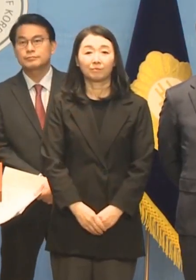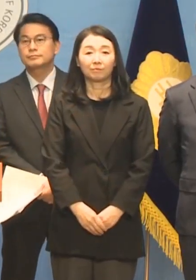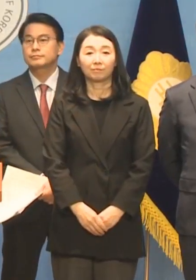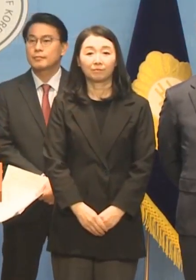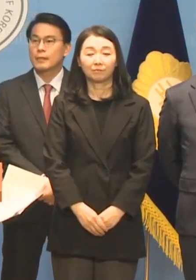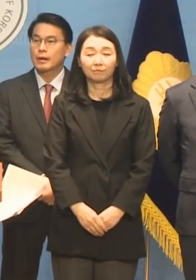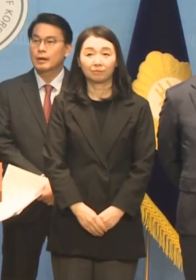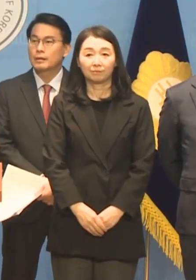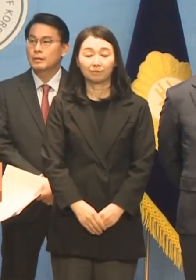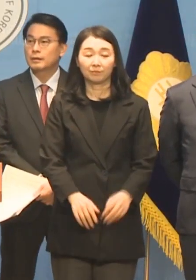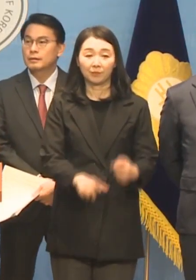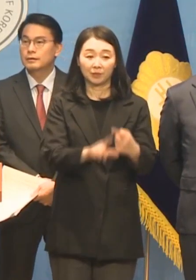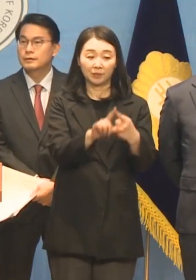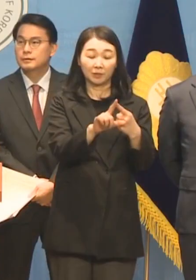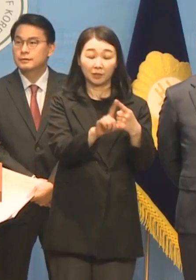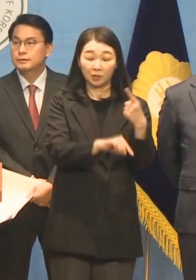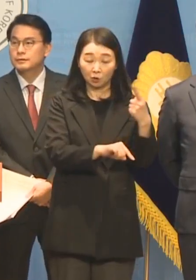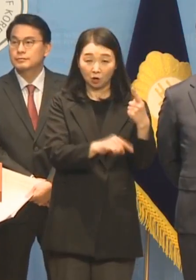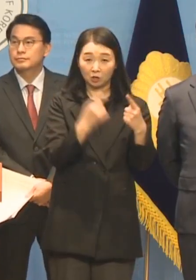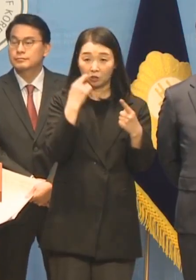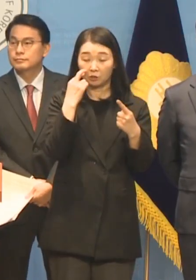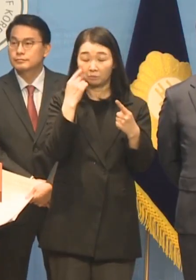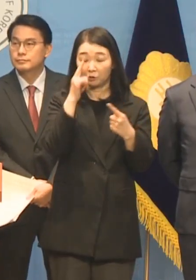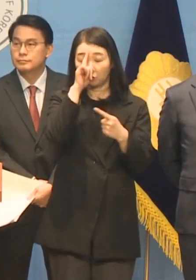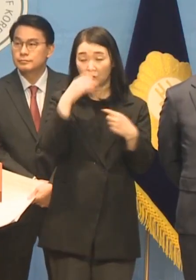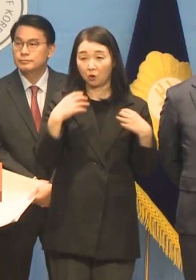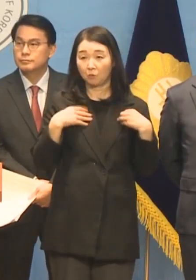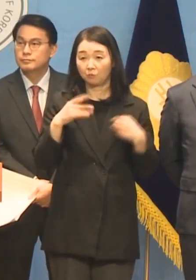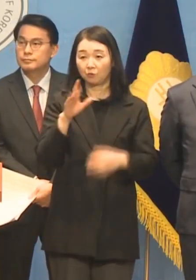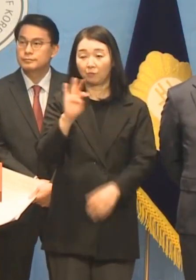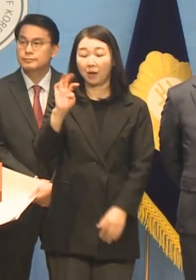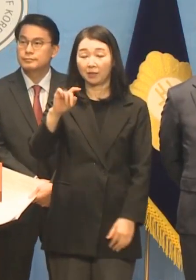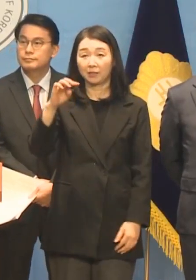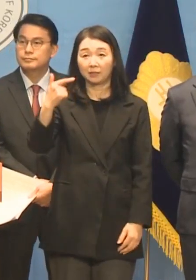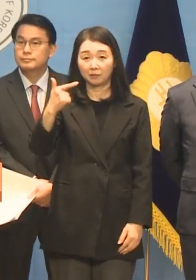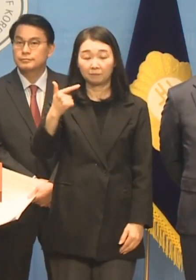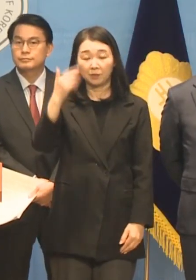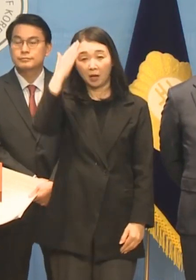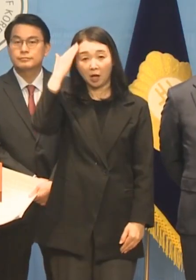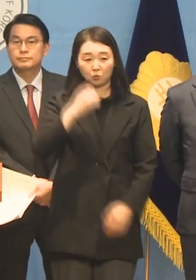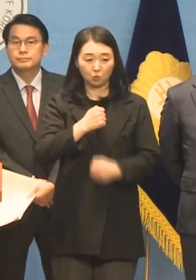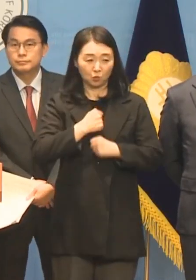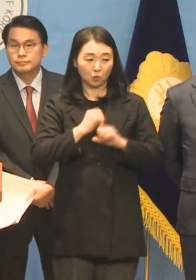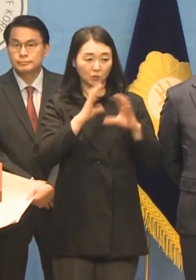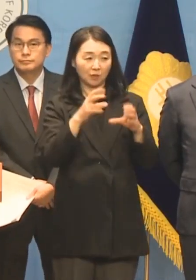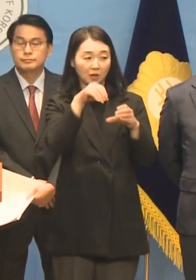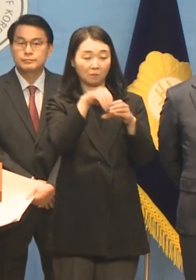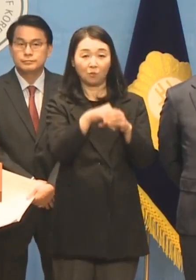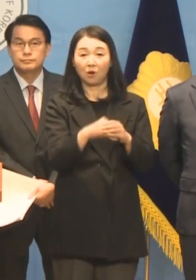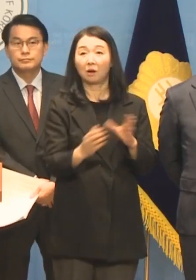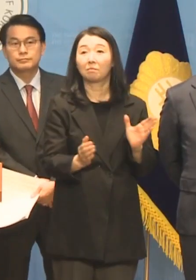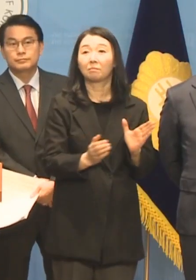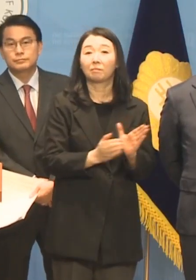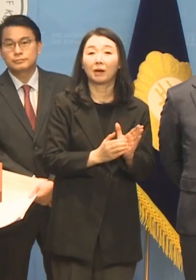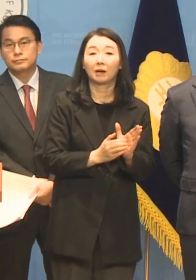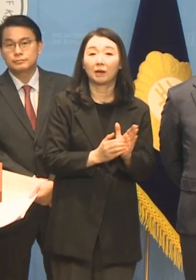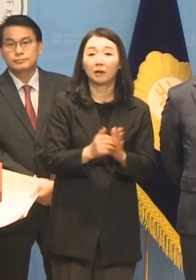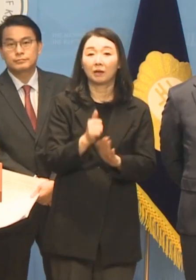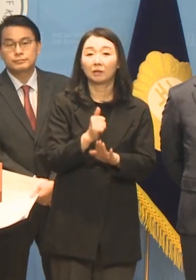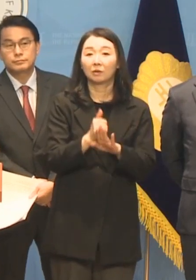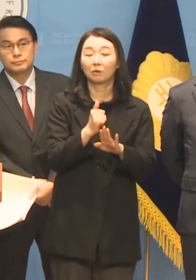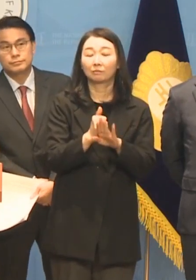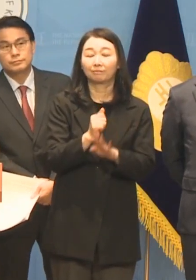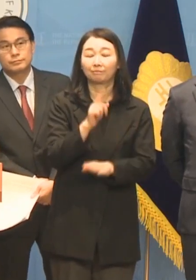지난 1월 미국의 바이든 정부가 한국을 민감국가 리스트에 포함한 것을 두고 국내적으로